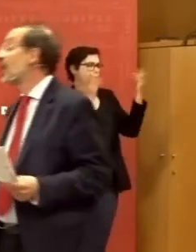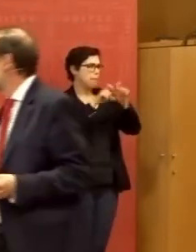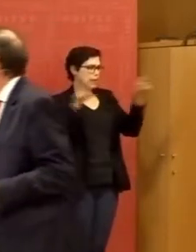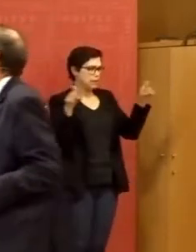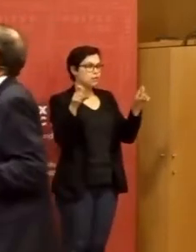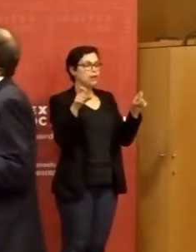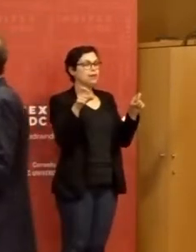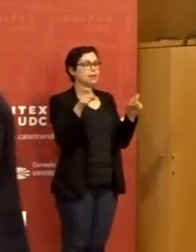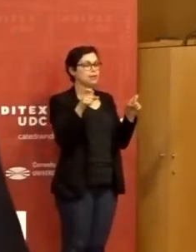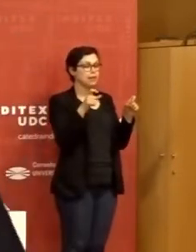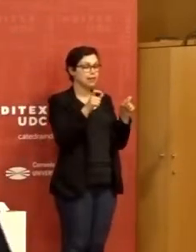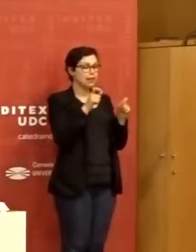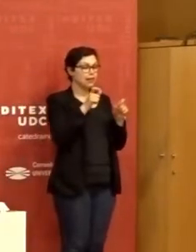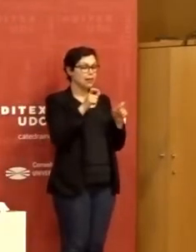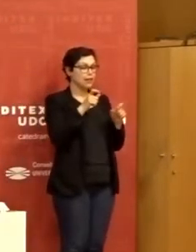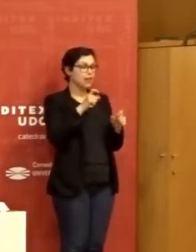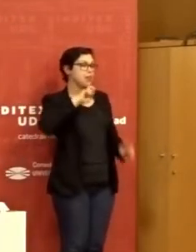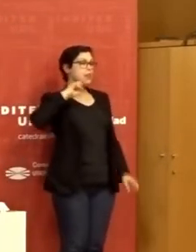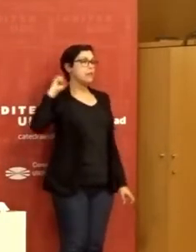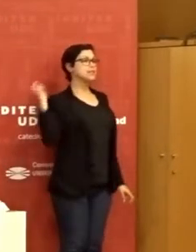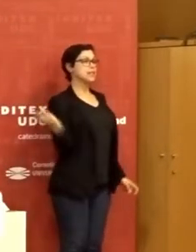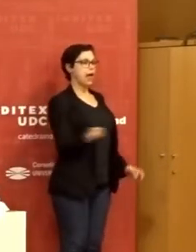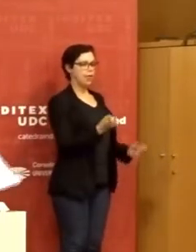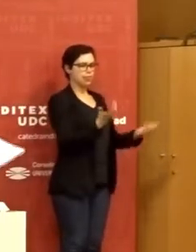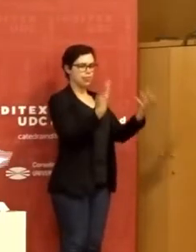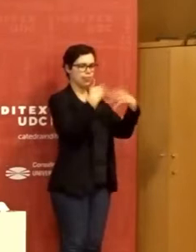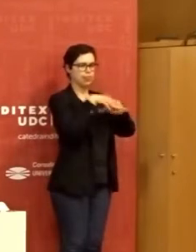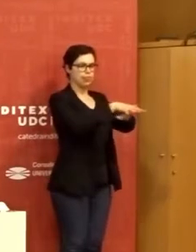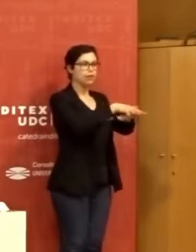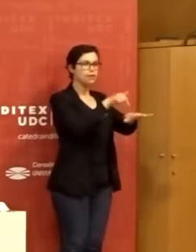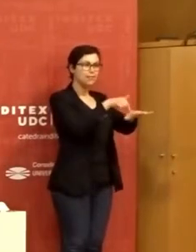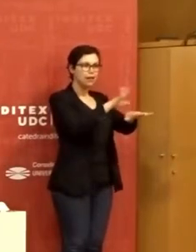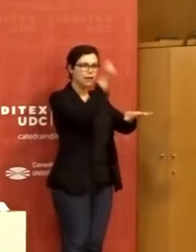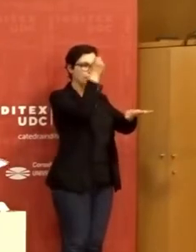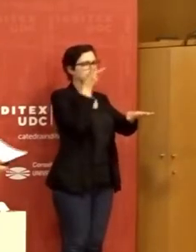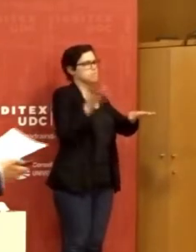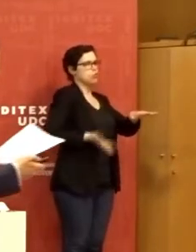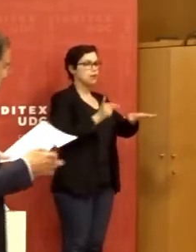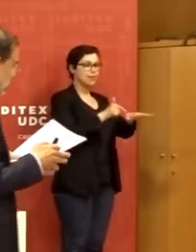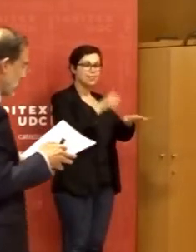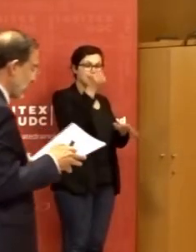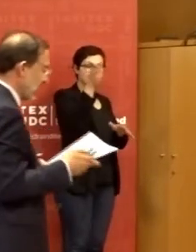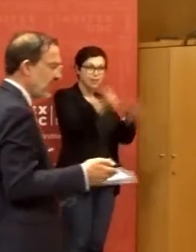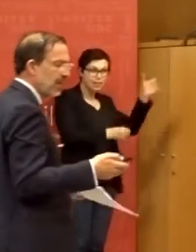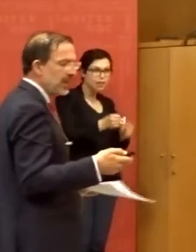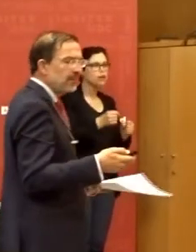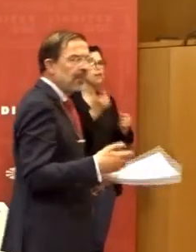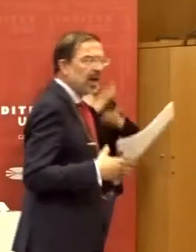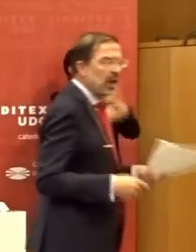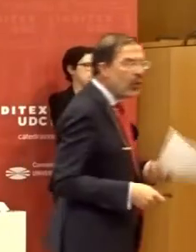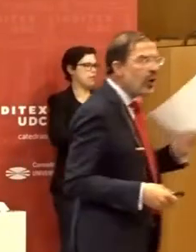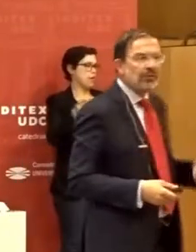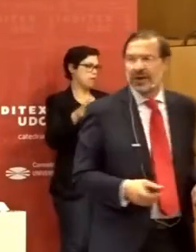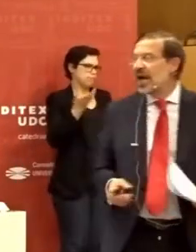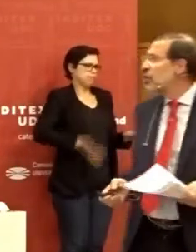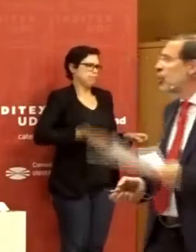la integración de la diversidad. Esa sería otra de las razones por las que merece la pena contratar a personas con discapacidad.